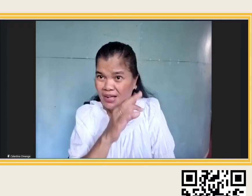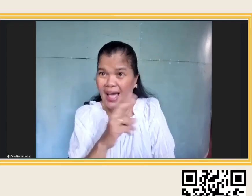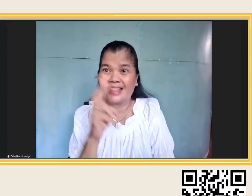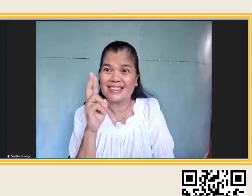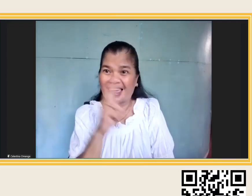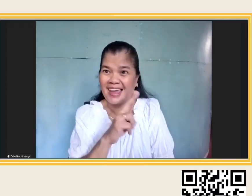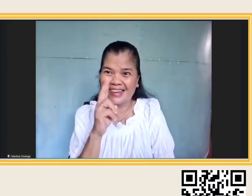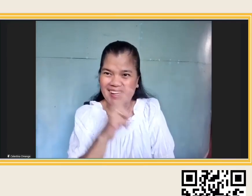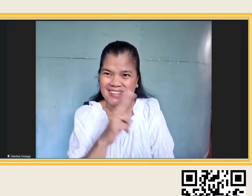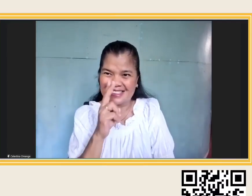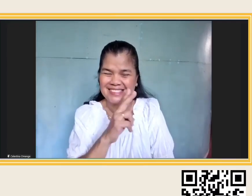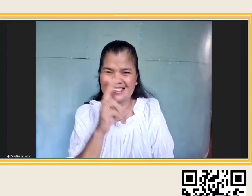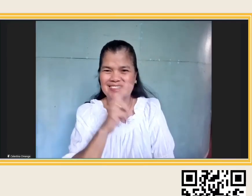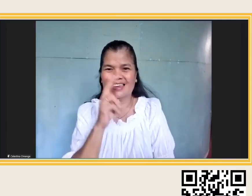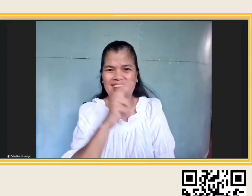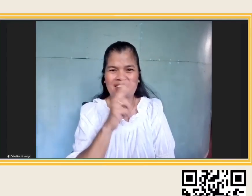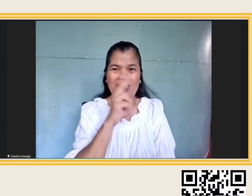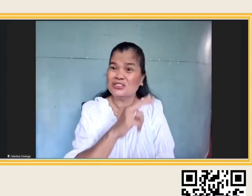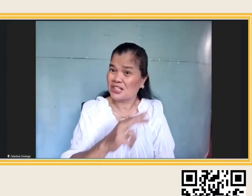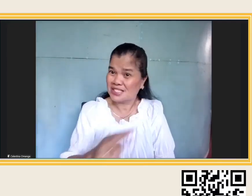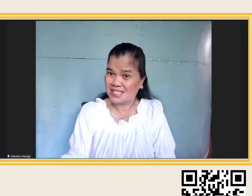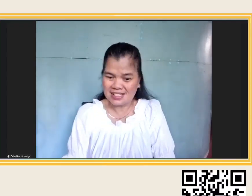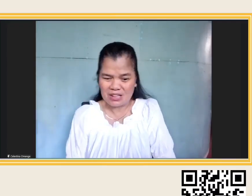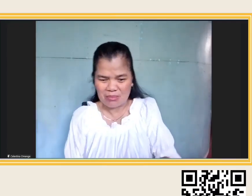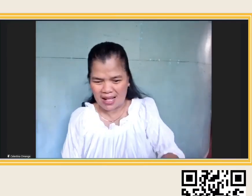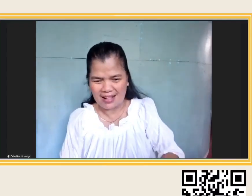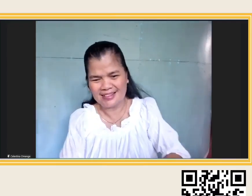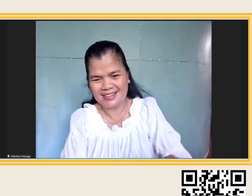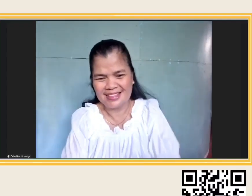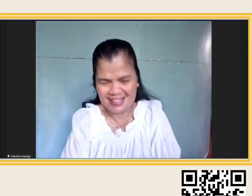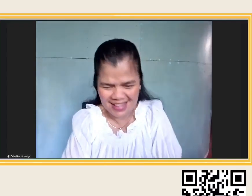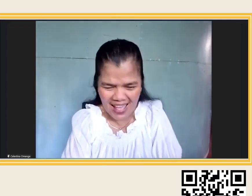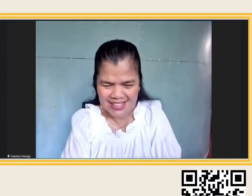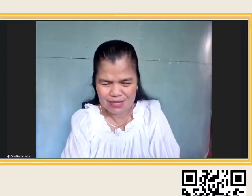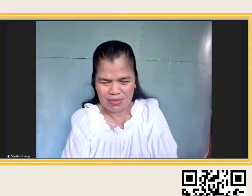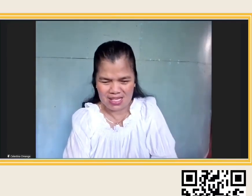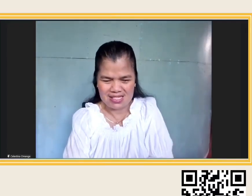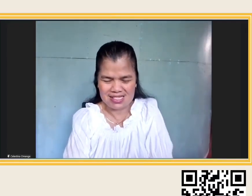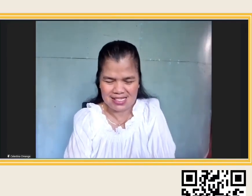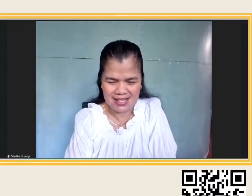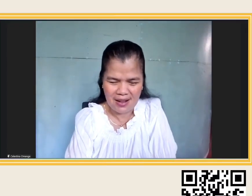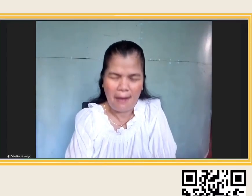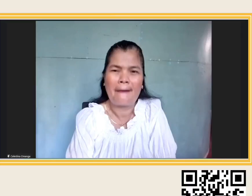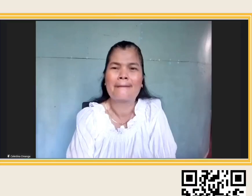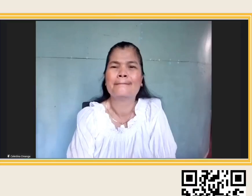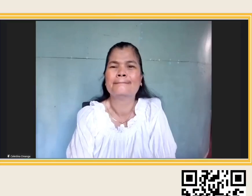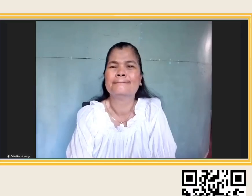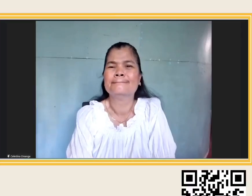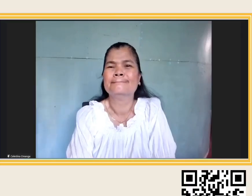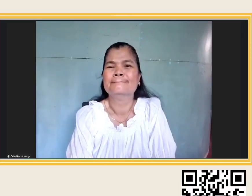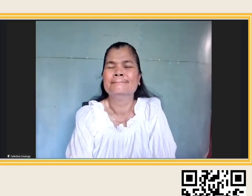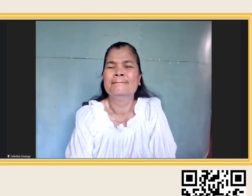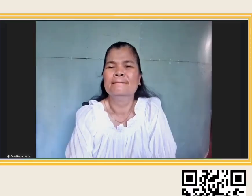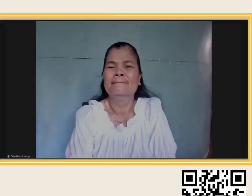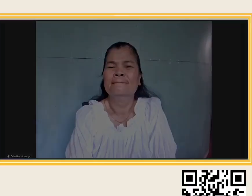Filipino, at careless. Interesting, di ba? Next, please.